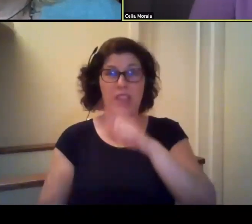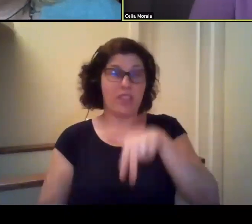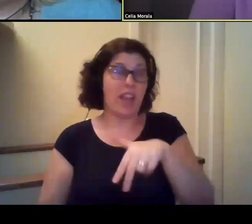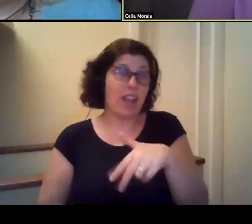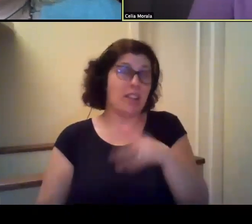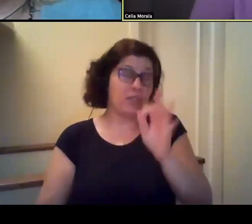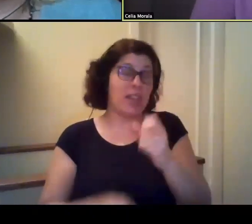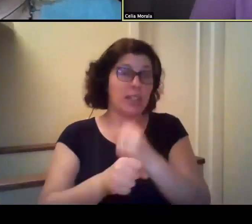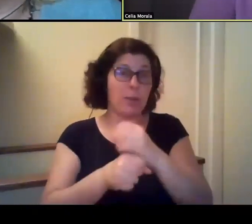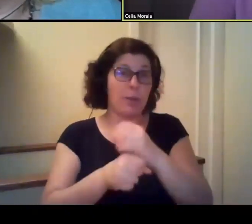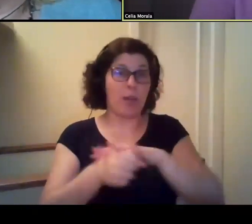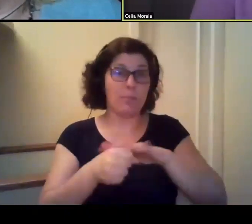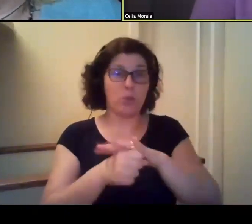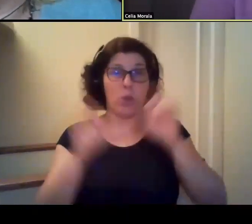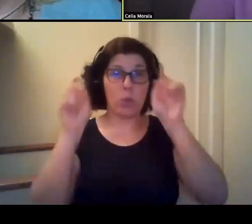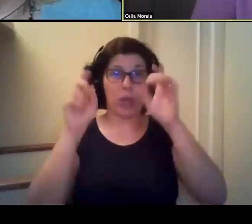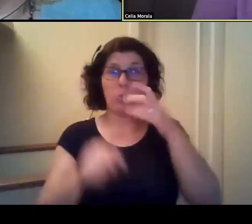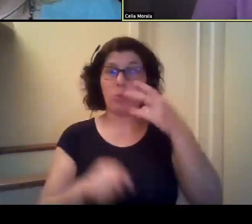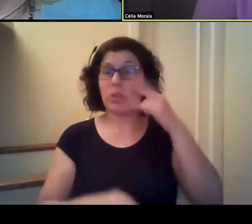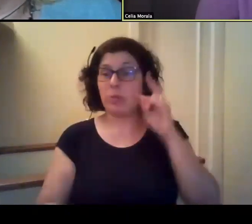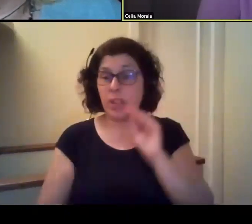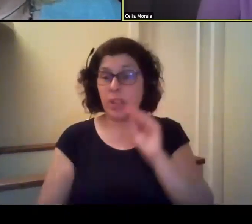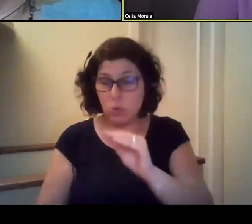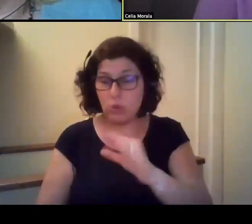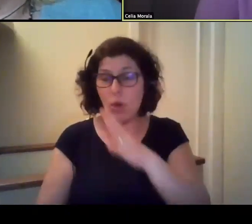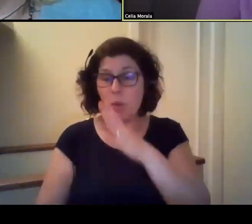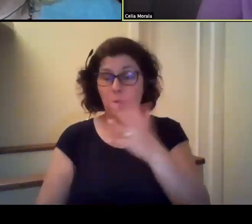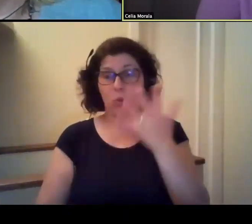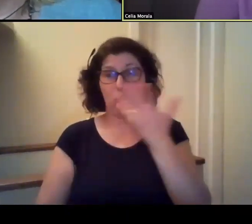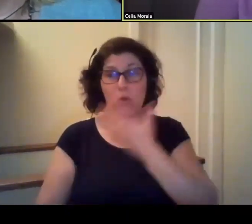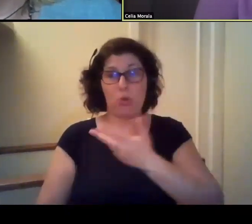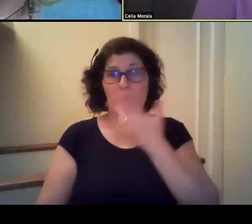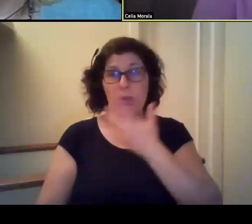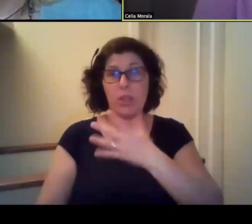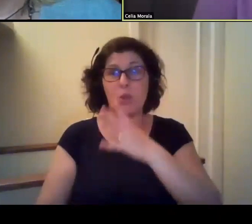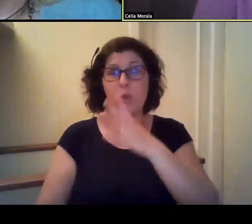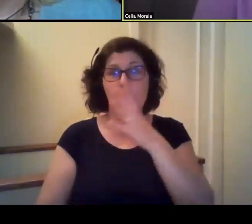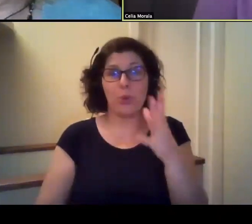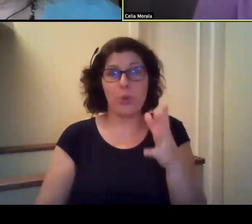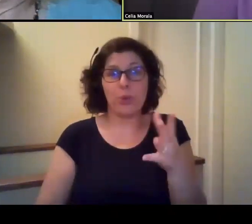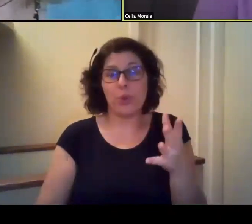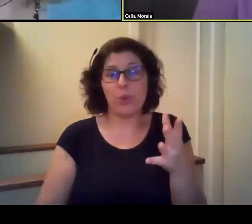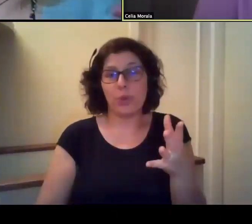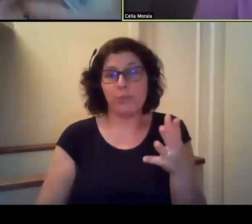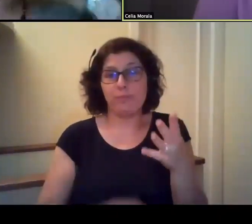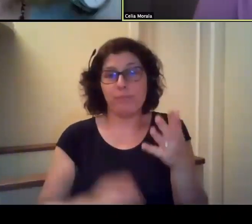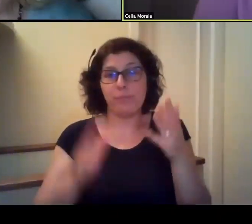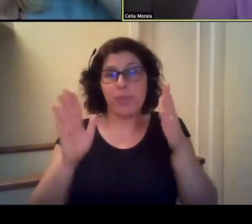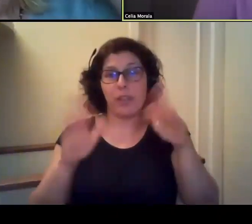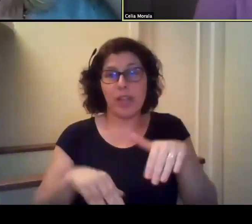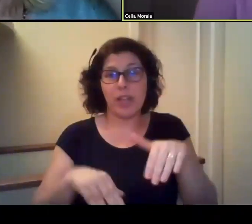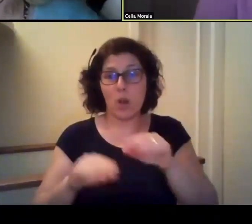educativos por propia experiencia y por conocimiento, ¿no?, por al final es el ámbito en el que se mueven,